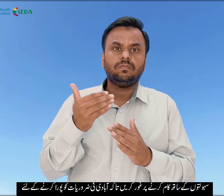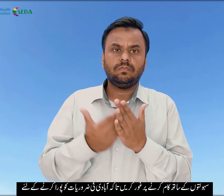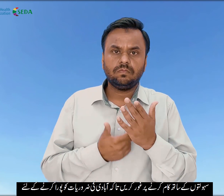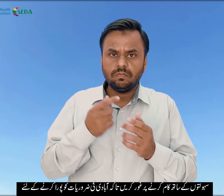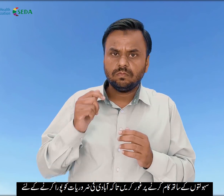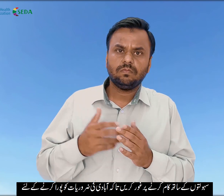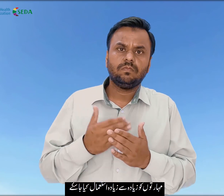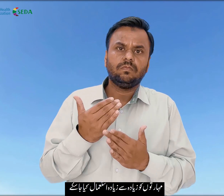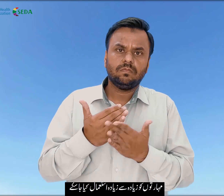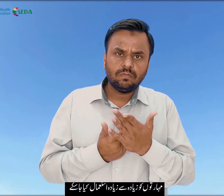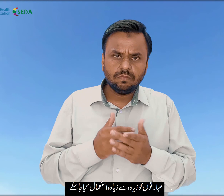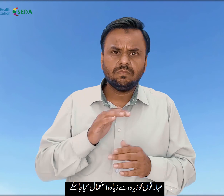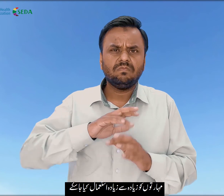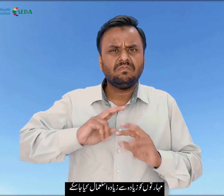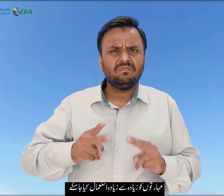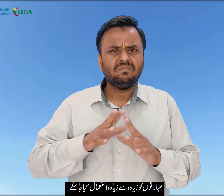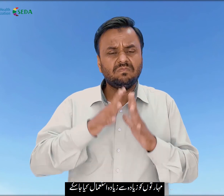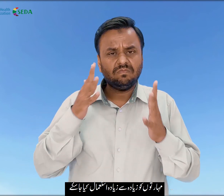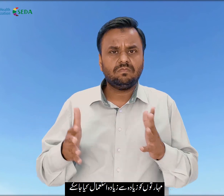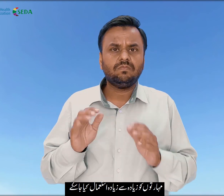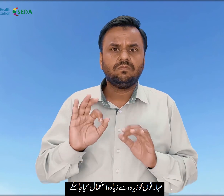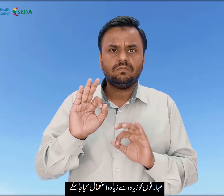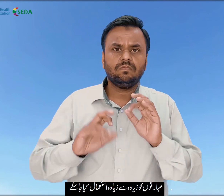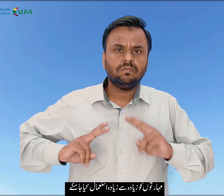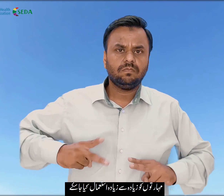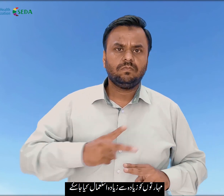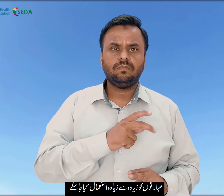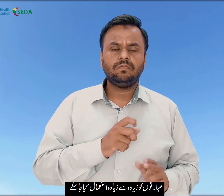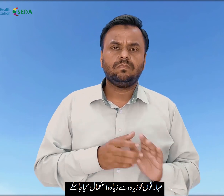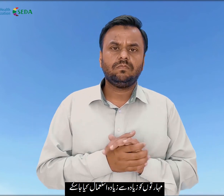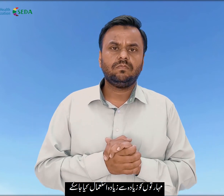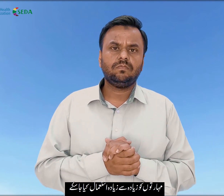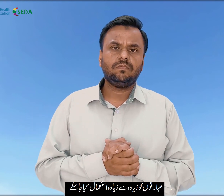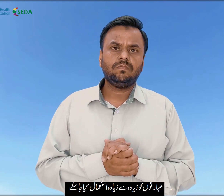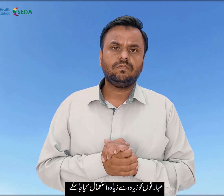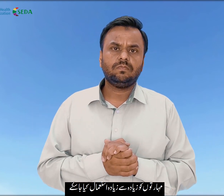لیے مہارتوں کو زیادہ سے زیادہ استعمال کیا جا سکے۔